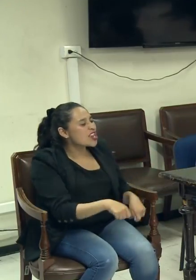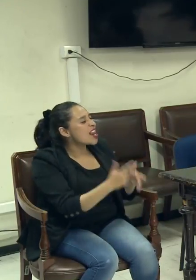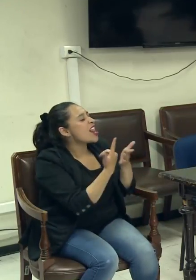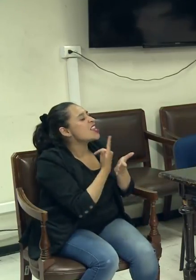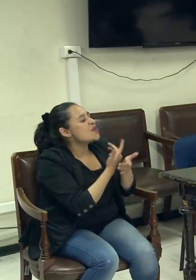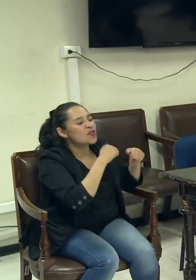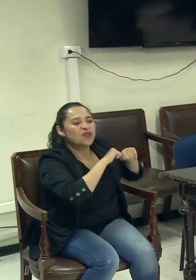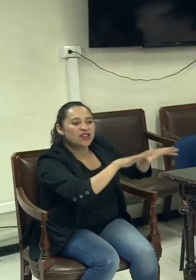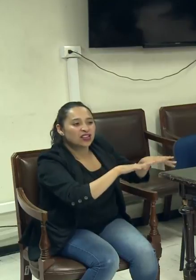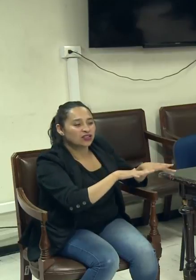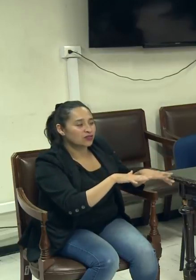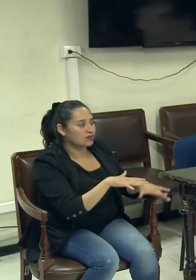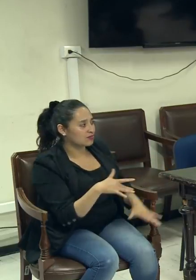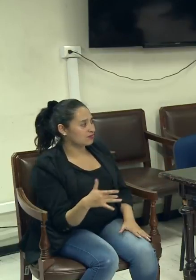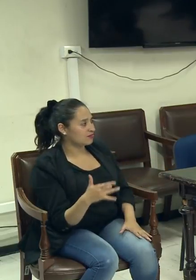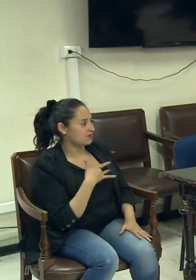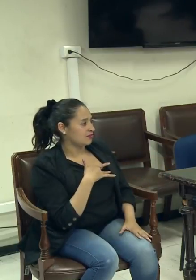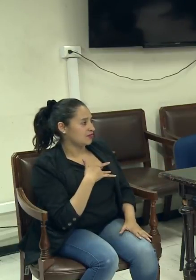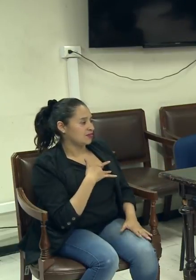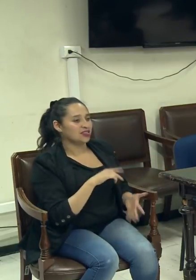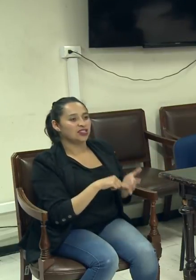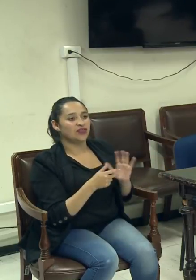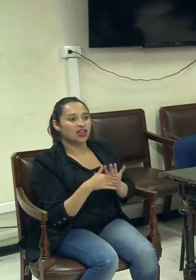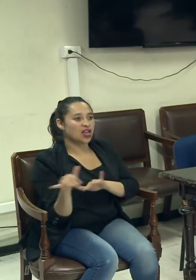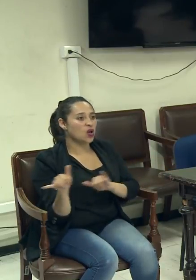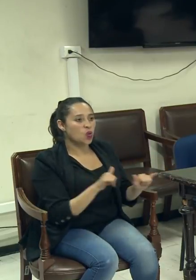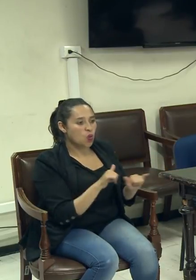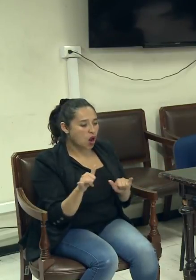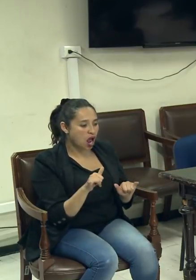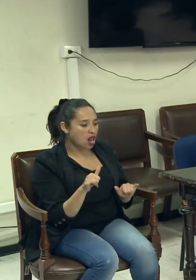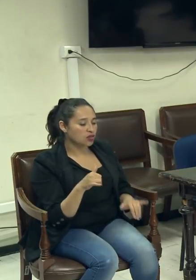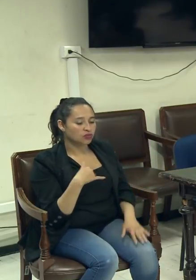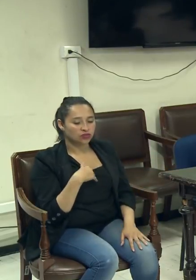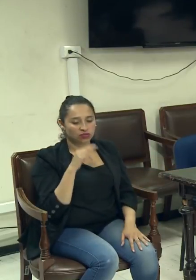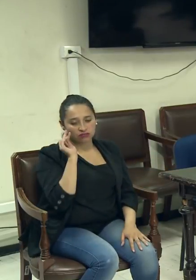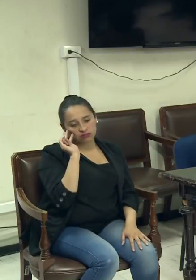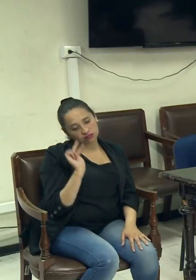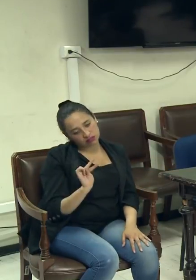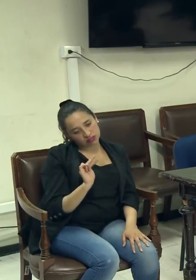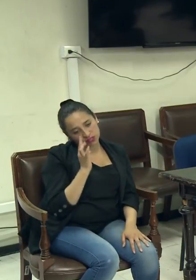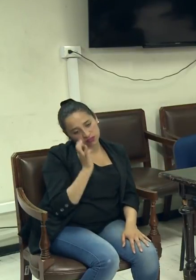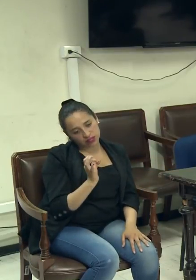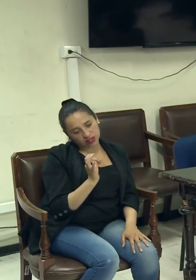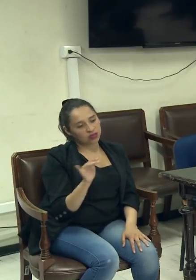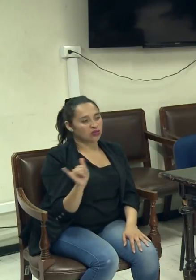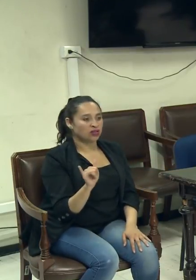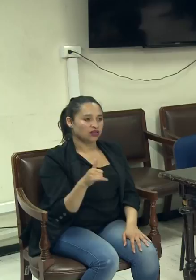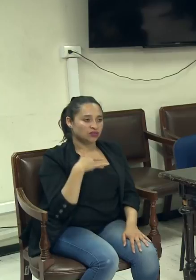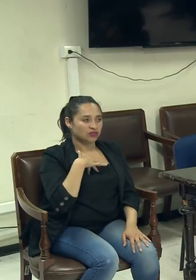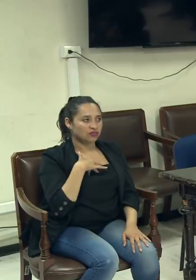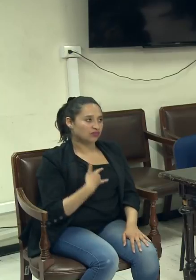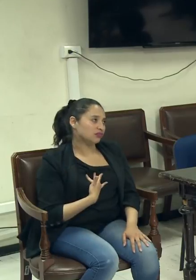aburrida vieja resentida que no se ríe de sus chistes, es una.